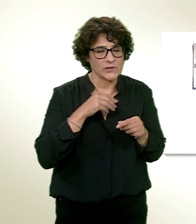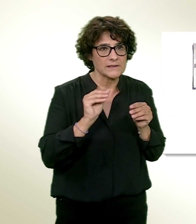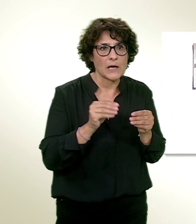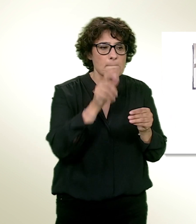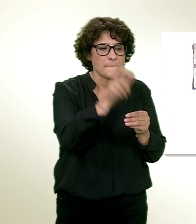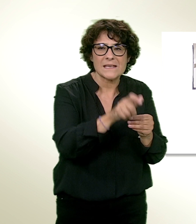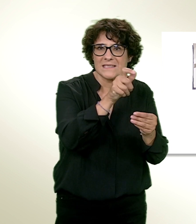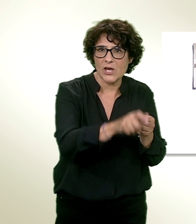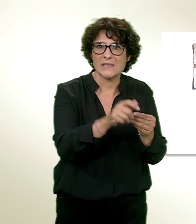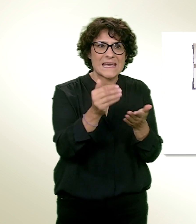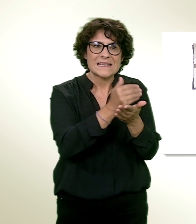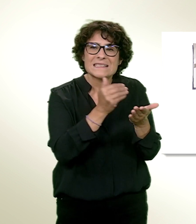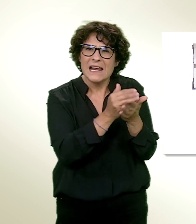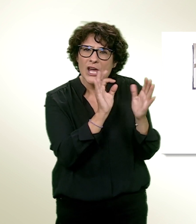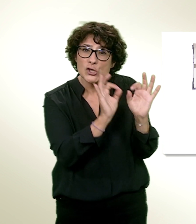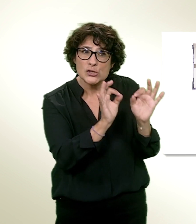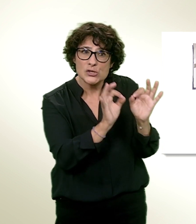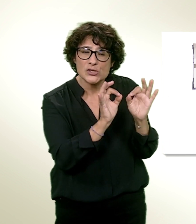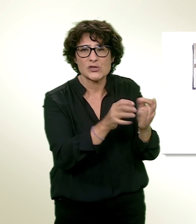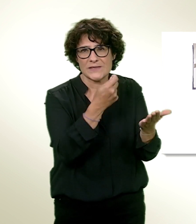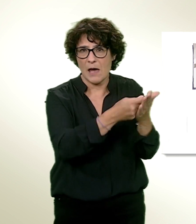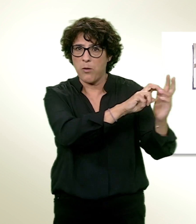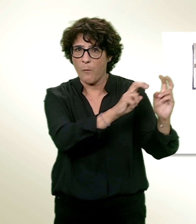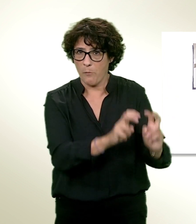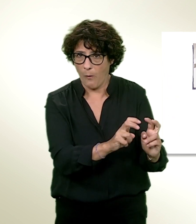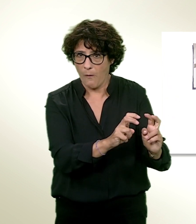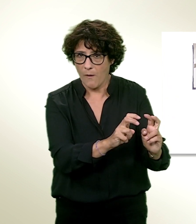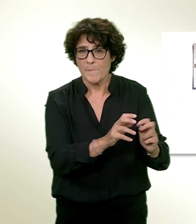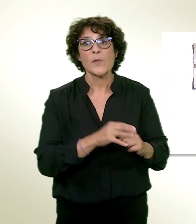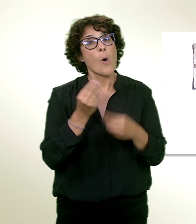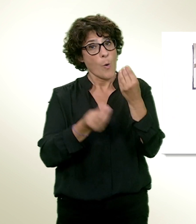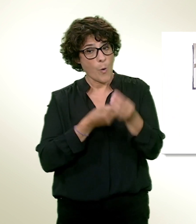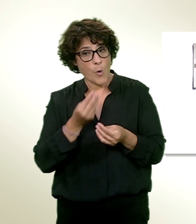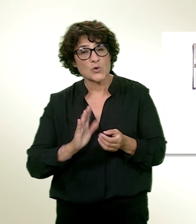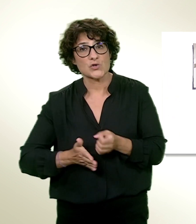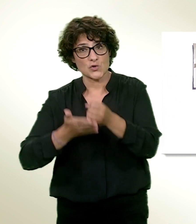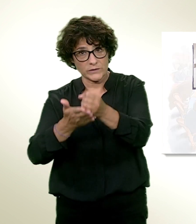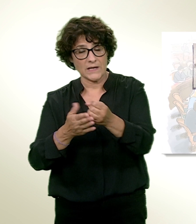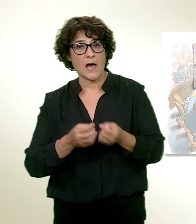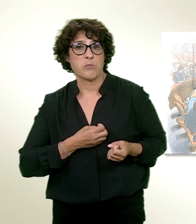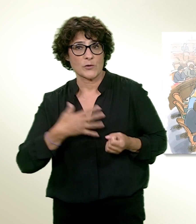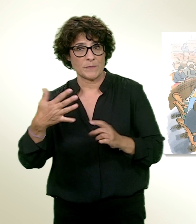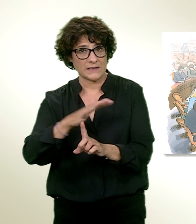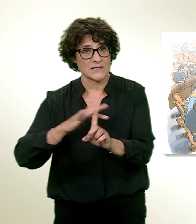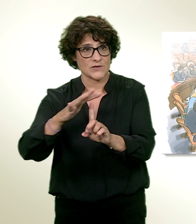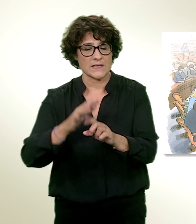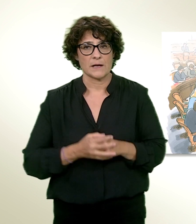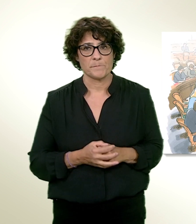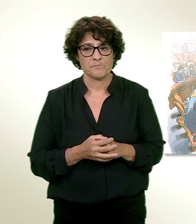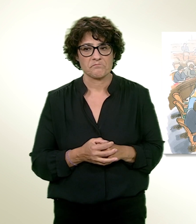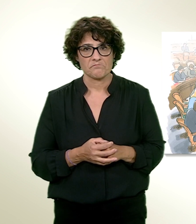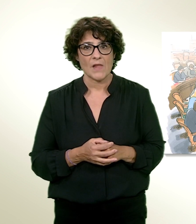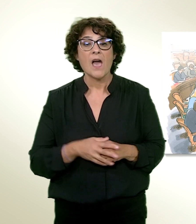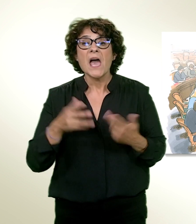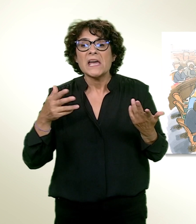des personnes disposant de petits ou moyens revenus du travail ou en faveur de la prospérité sociale. On ne sait pas comment